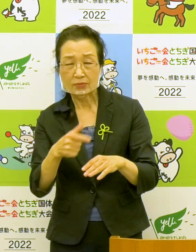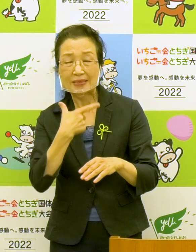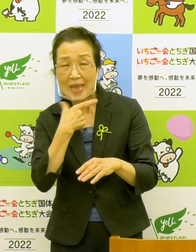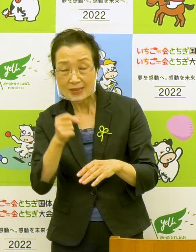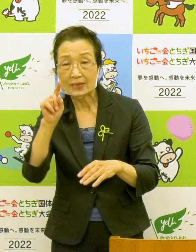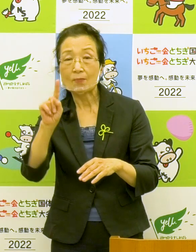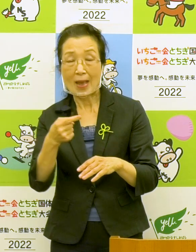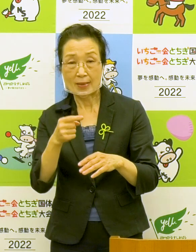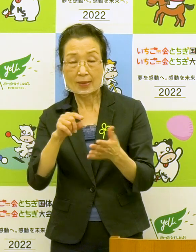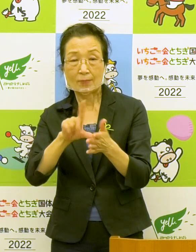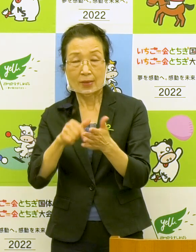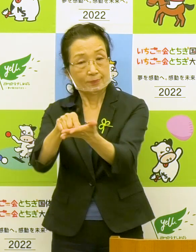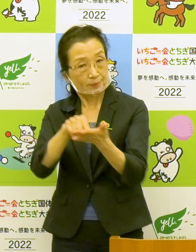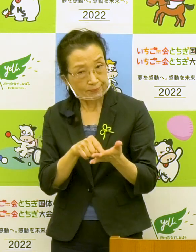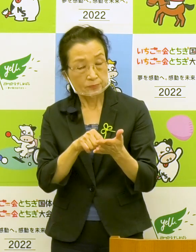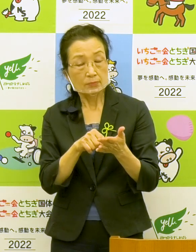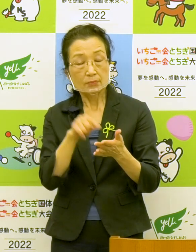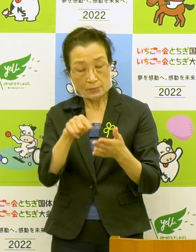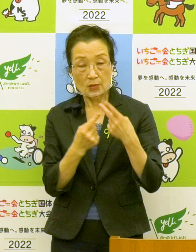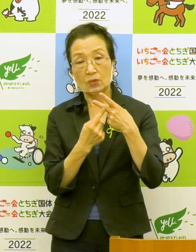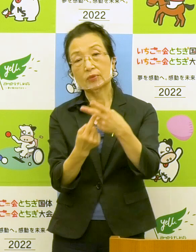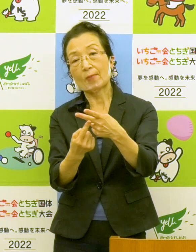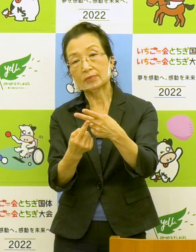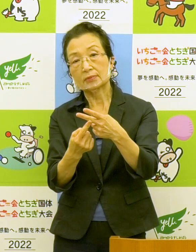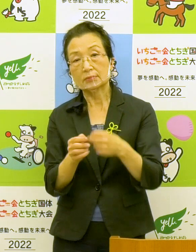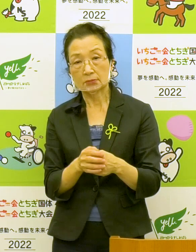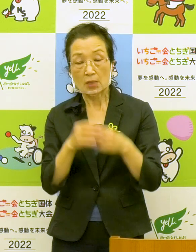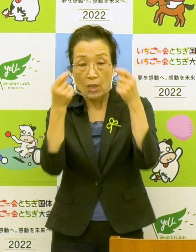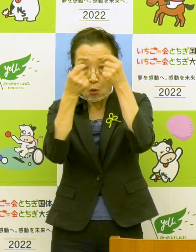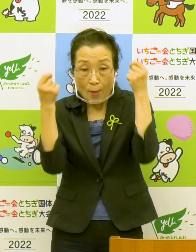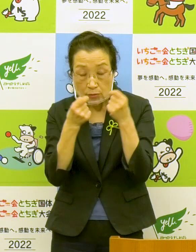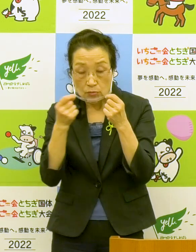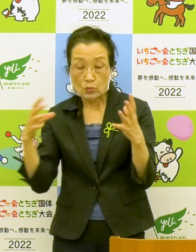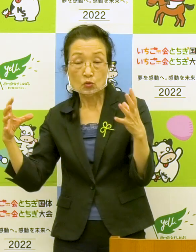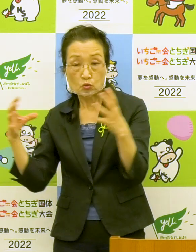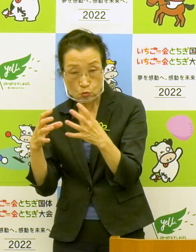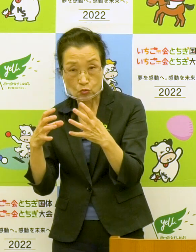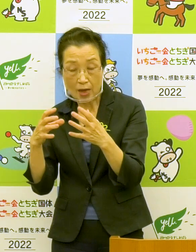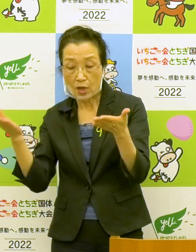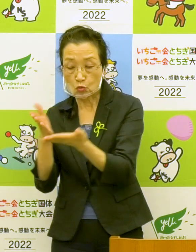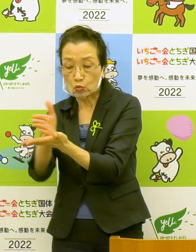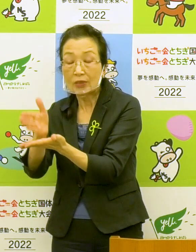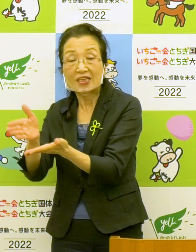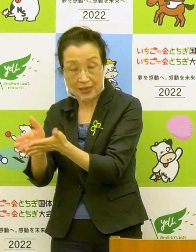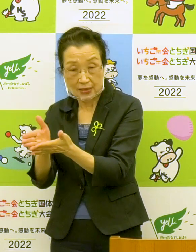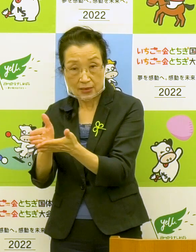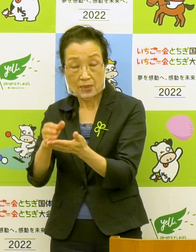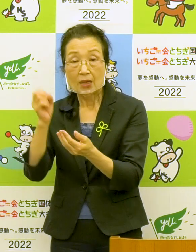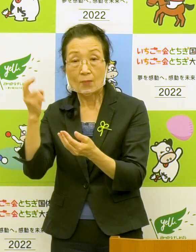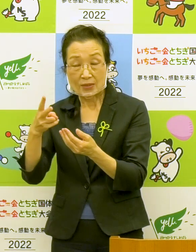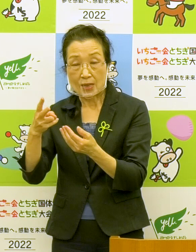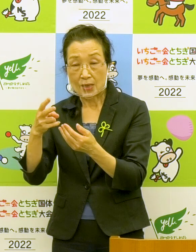。本市ではこのように集団接種、個別接種、職域接種、そして市外